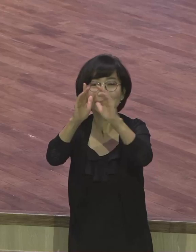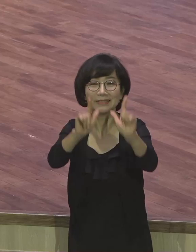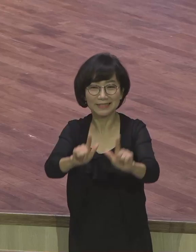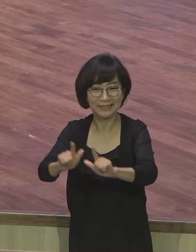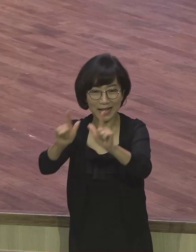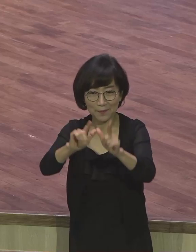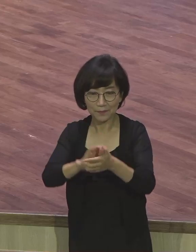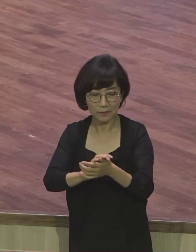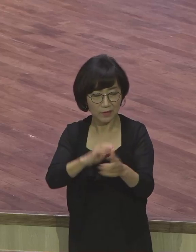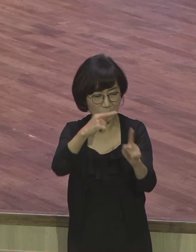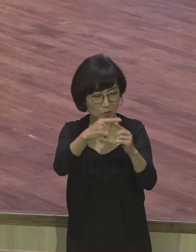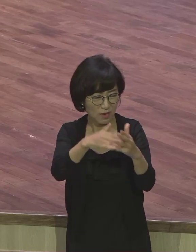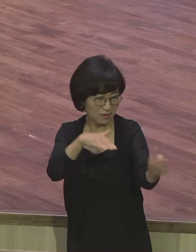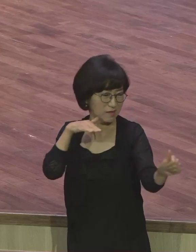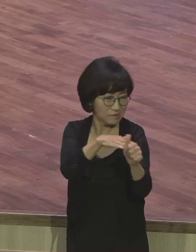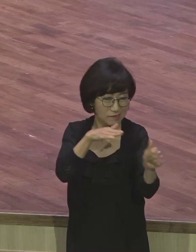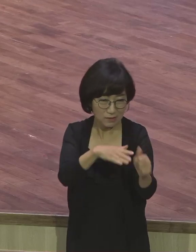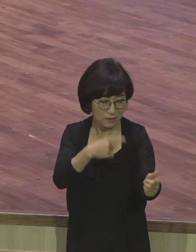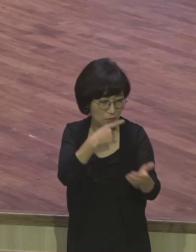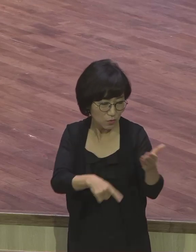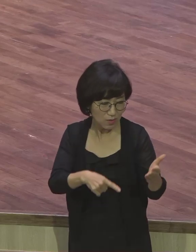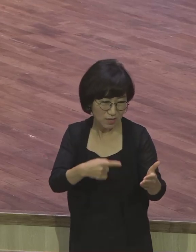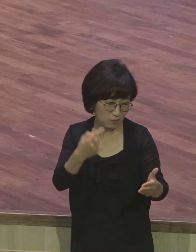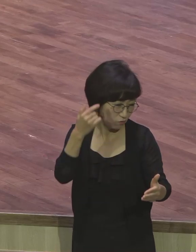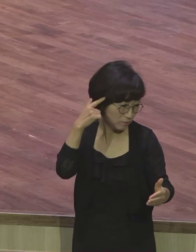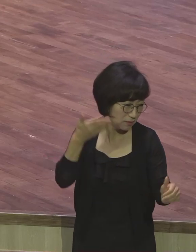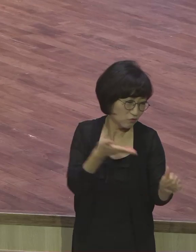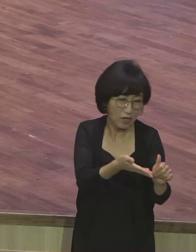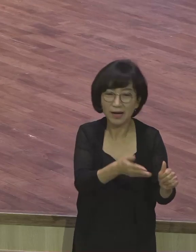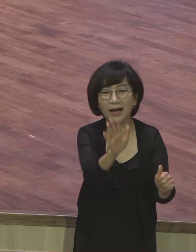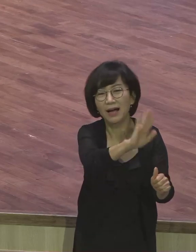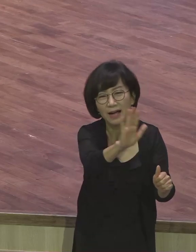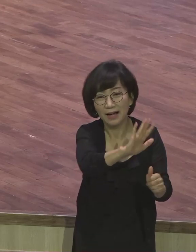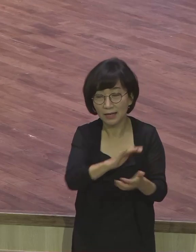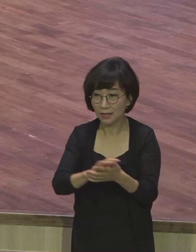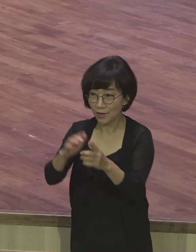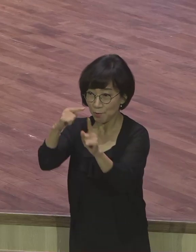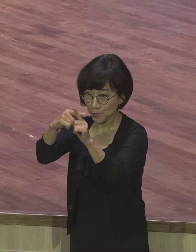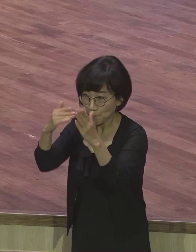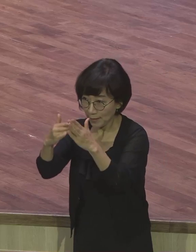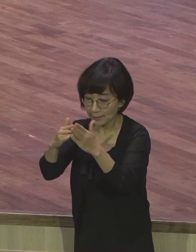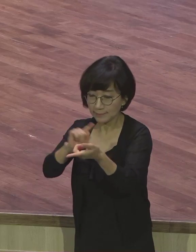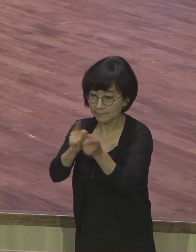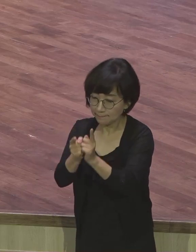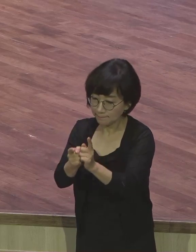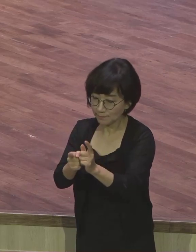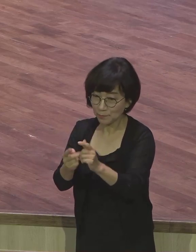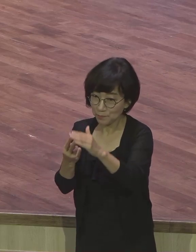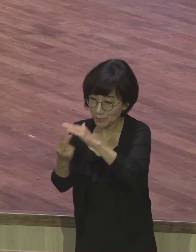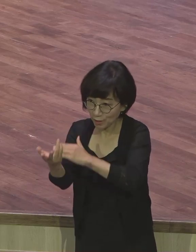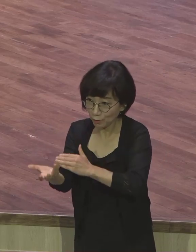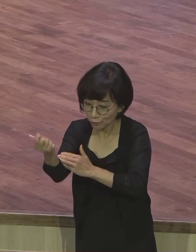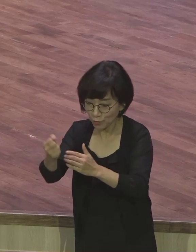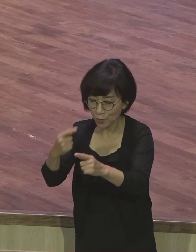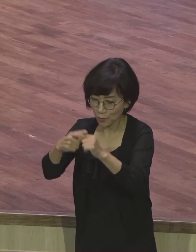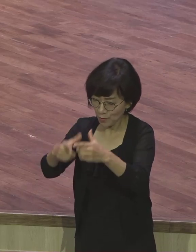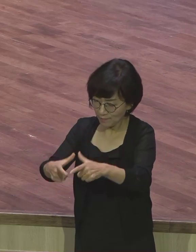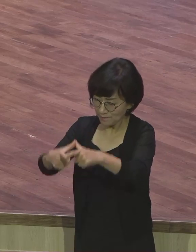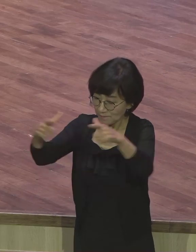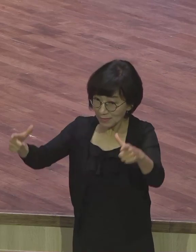교회를 손해보게 만드는 것이 아니라 교회를 세우는 삶. 교회에 힘을 주고 교회에 비전을 심어주고 교회가 부흥케